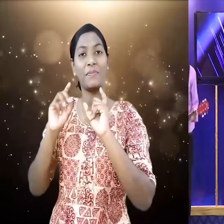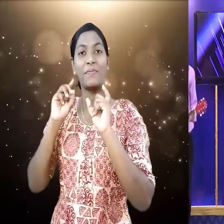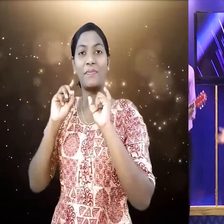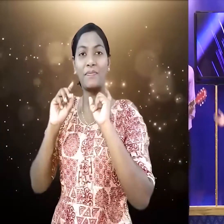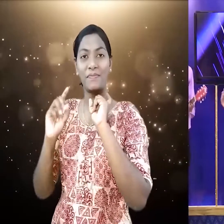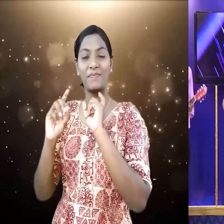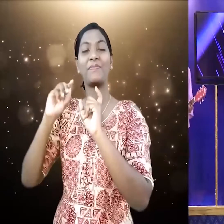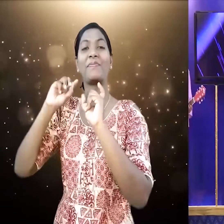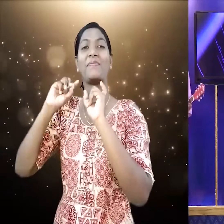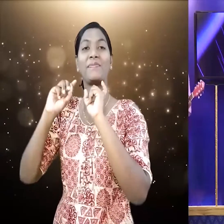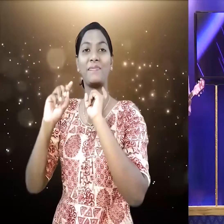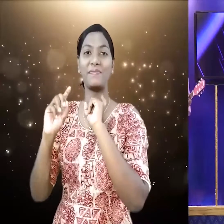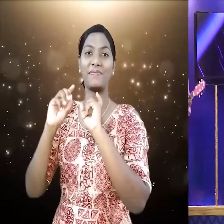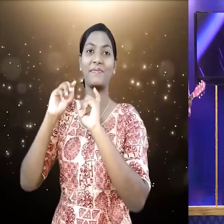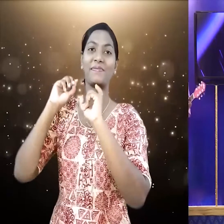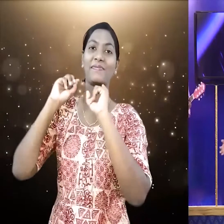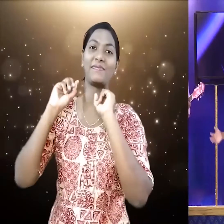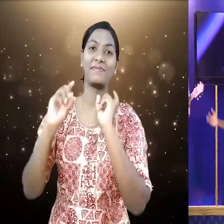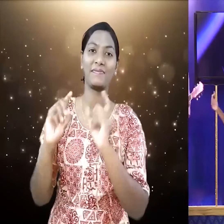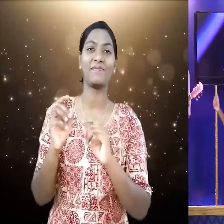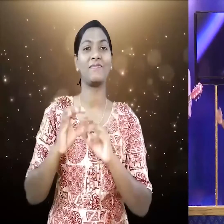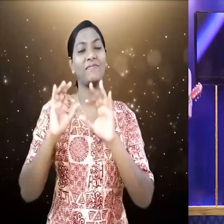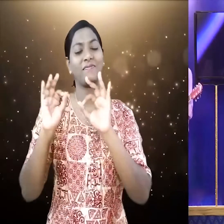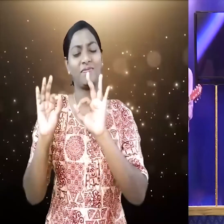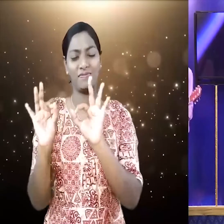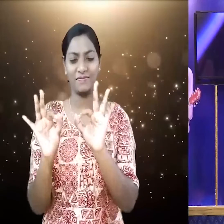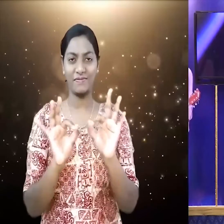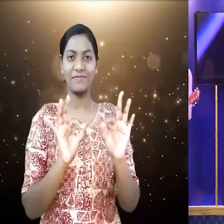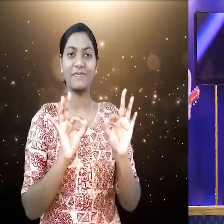है, तू नियंत्रण में